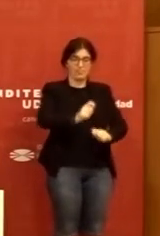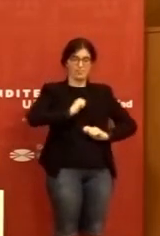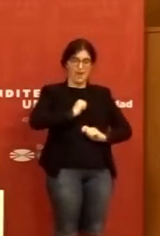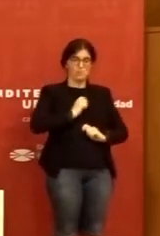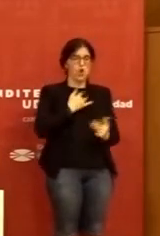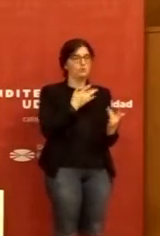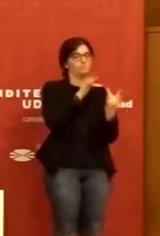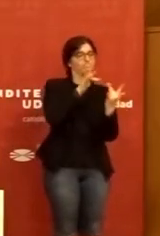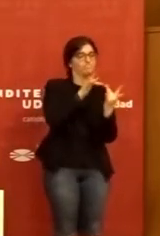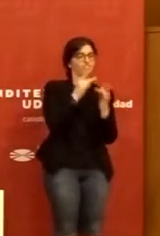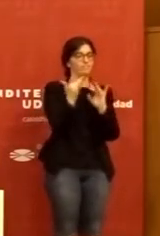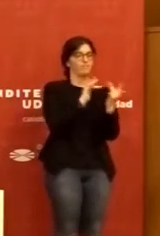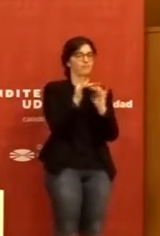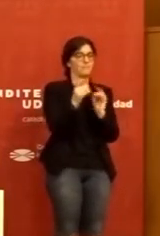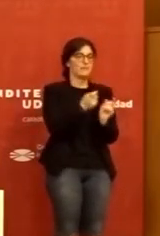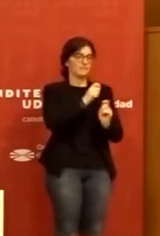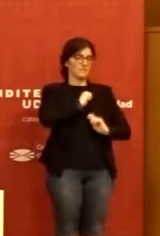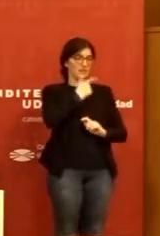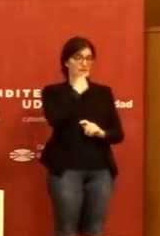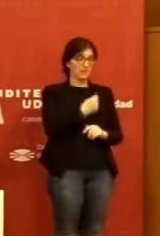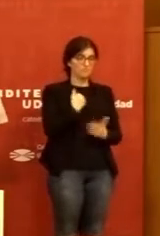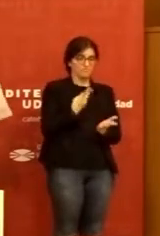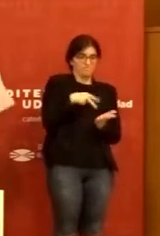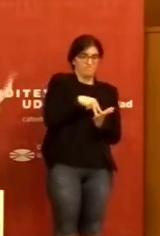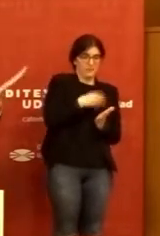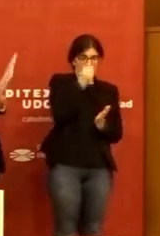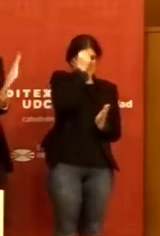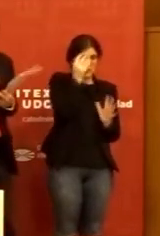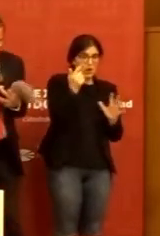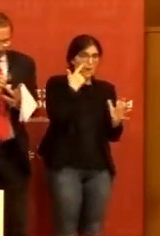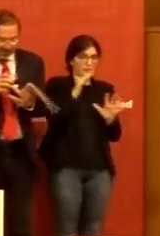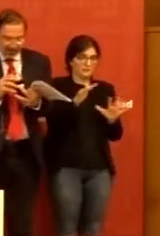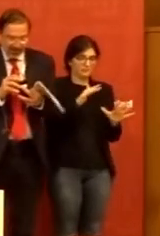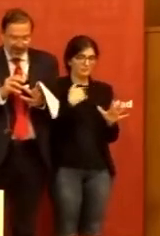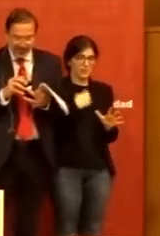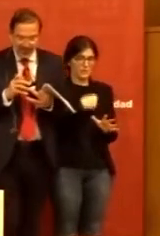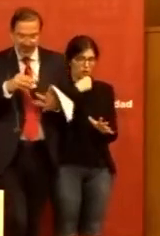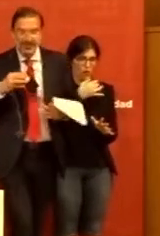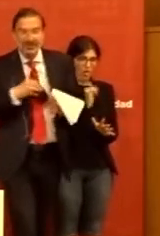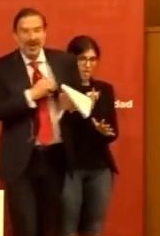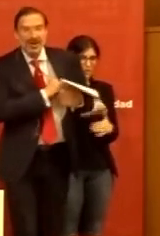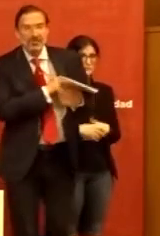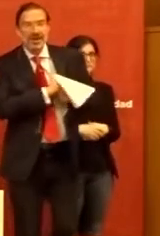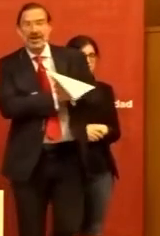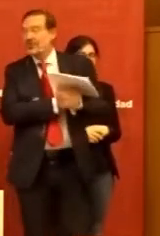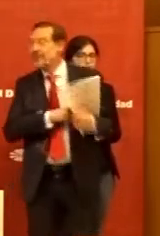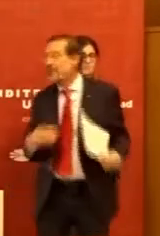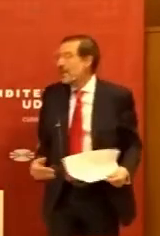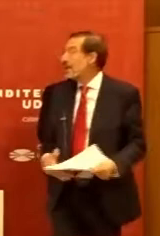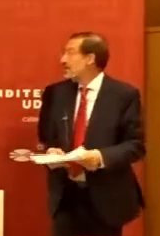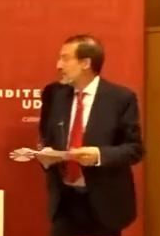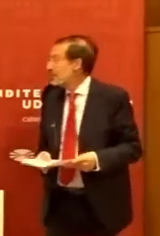la interacción y, por tanto, me pondré de pie y creo que tengo un micrófono para